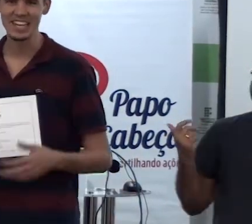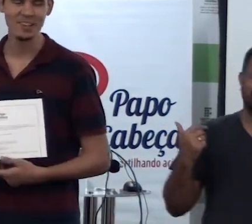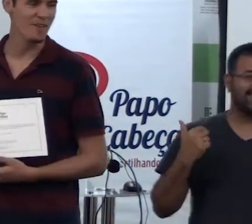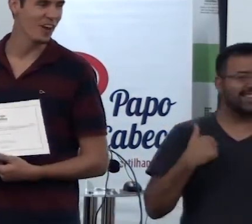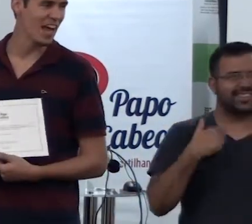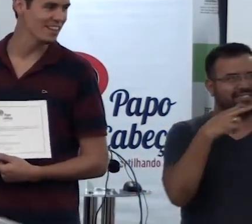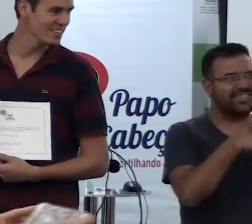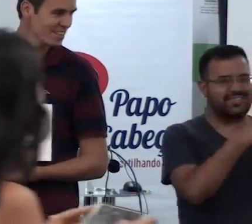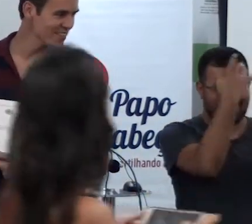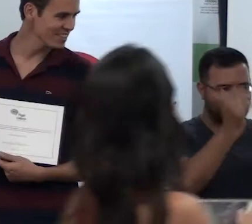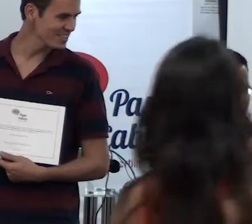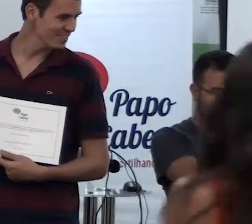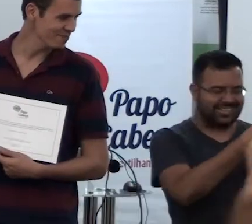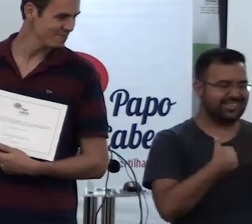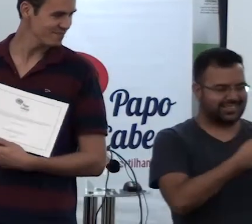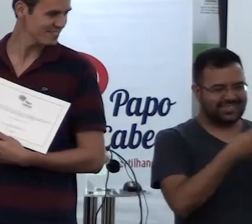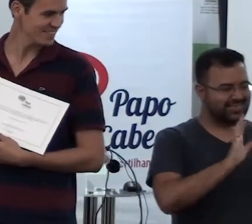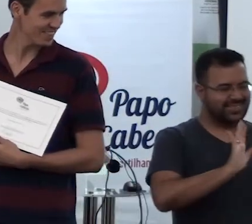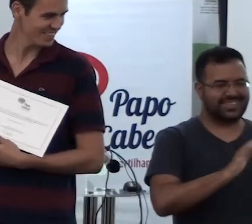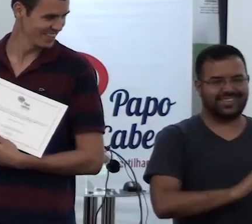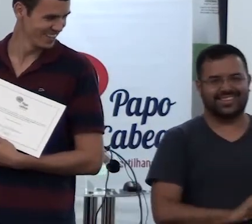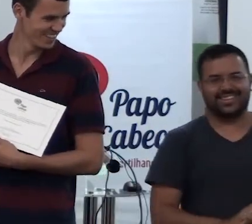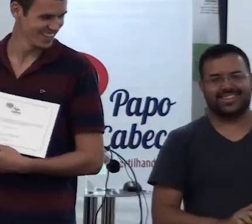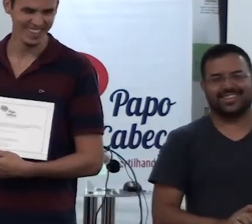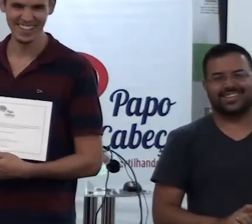Eu me mexendo do meu lado,